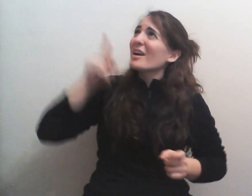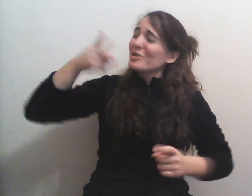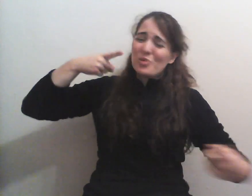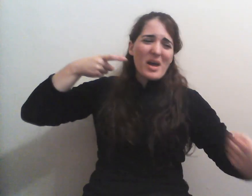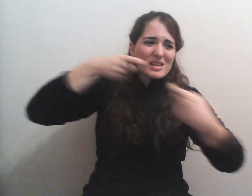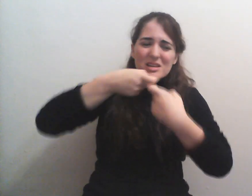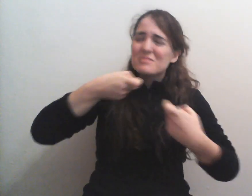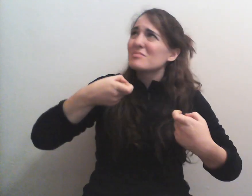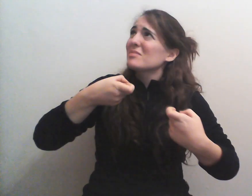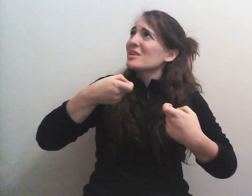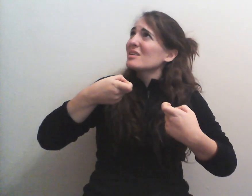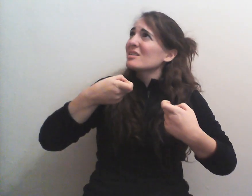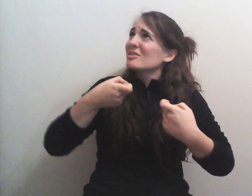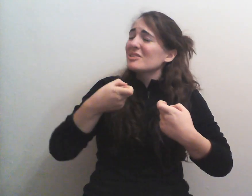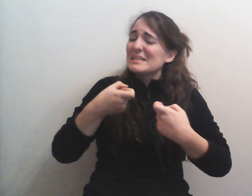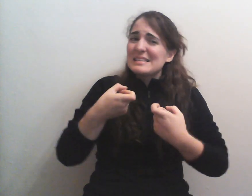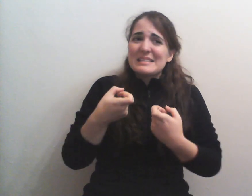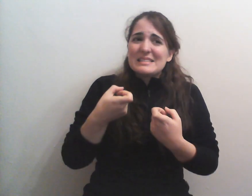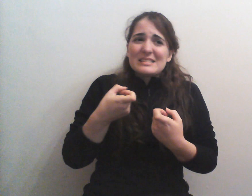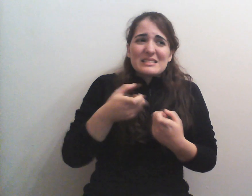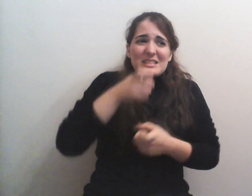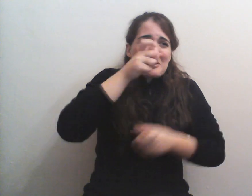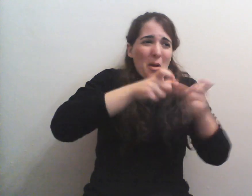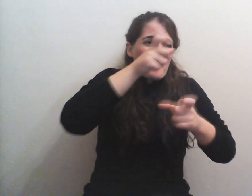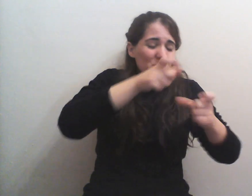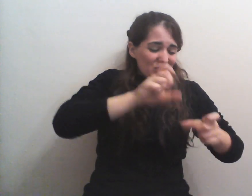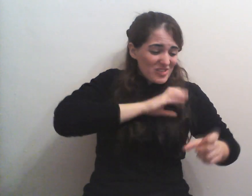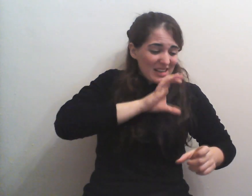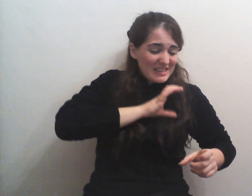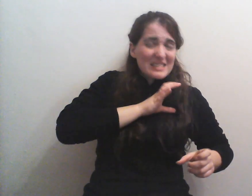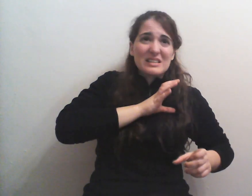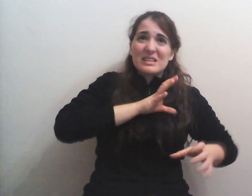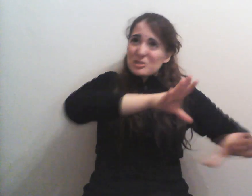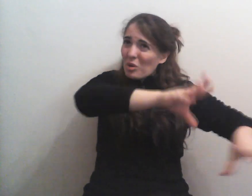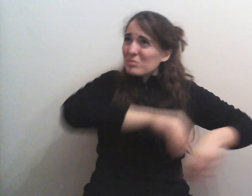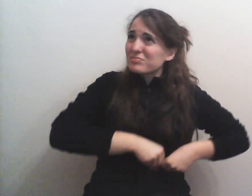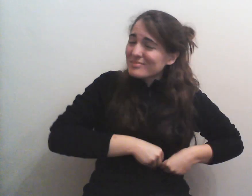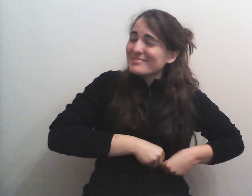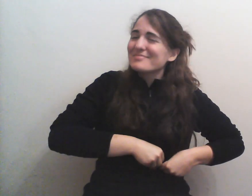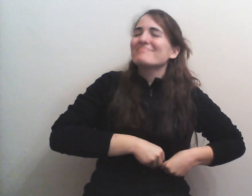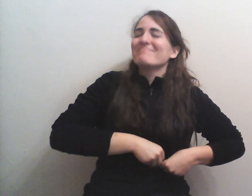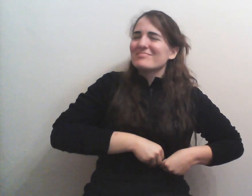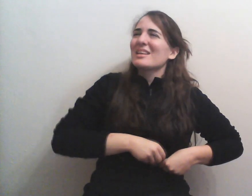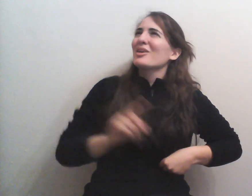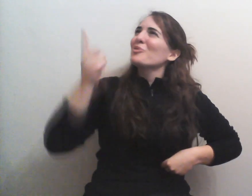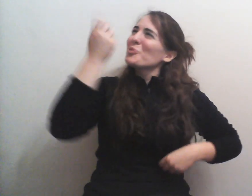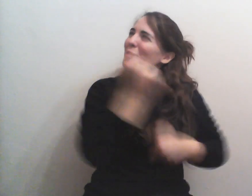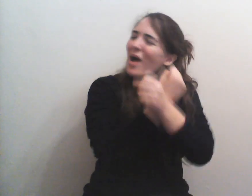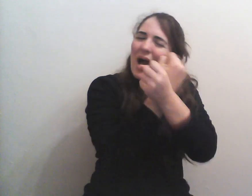enemigo, hasta que no esté escondido y hallado en Cristo. Oh, Señor, haz a los pecadores, haz a los impíos y